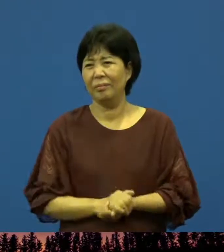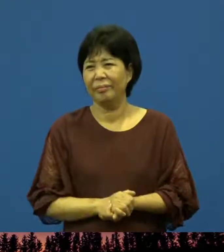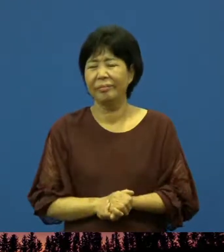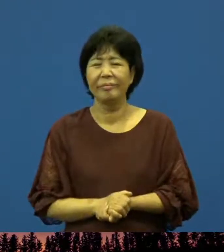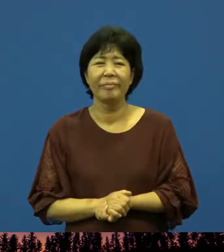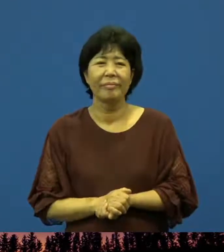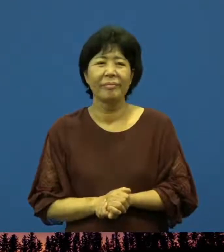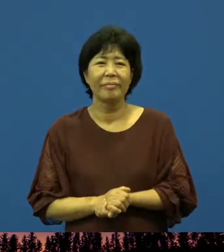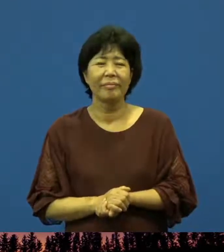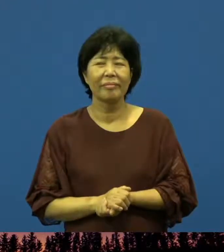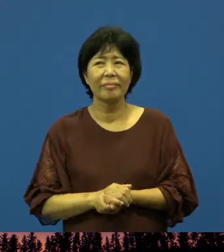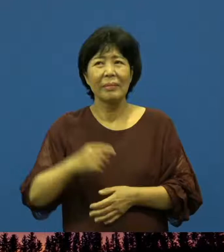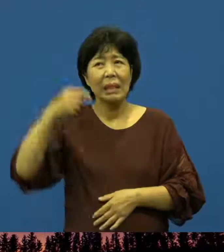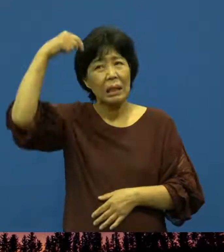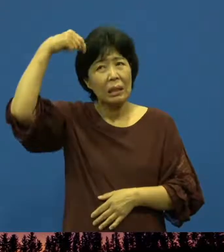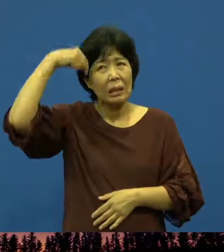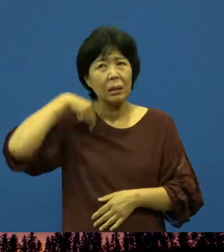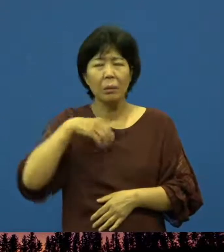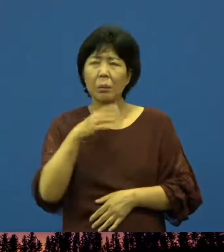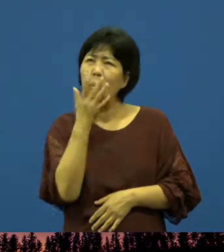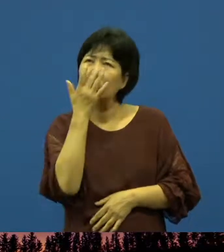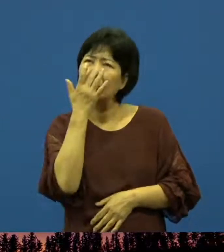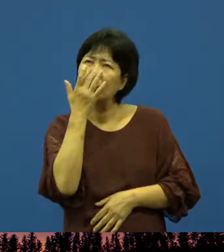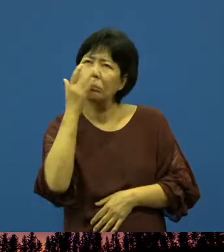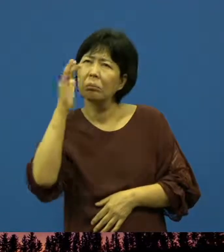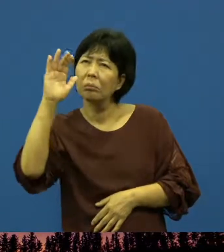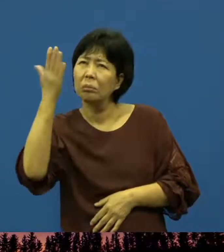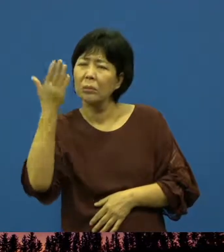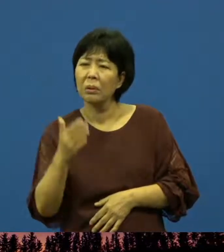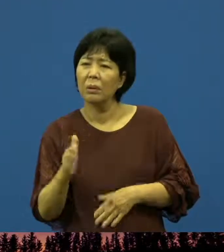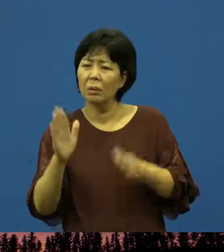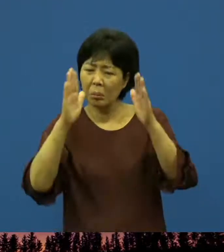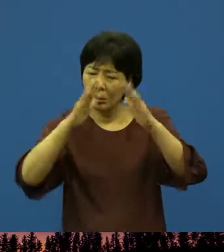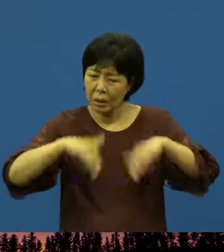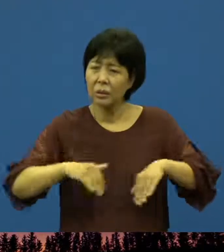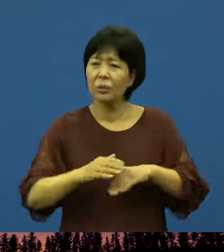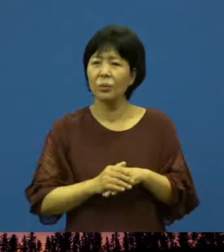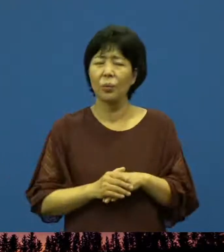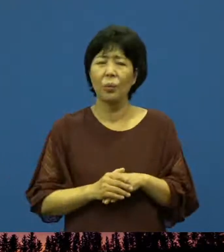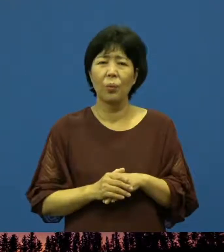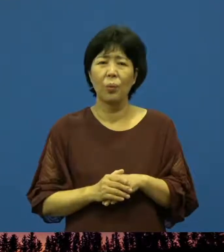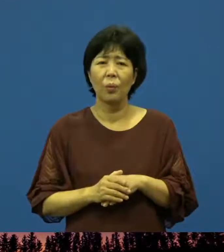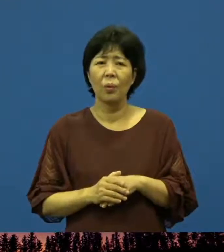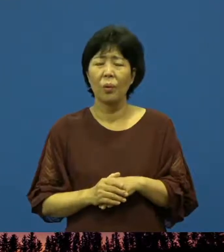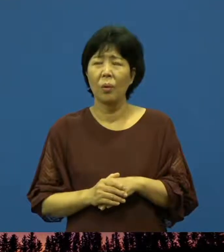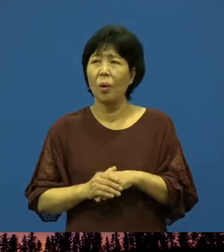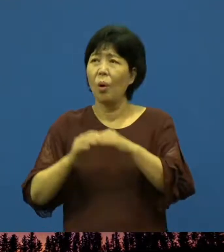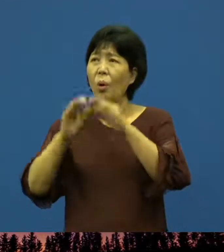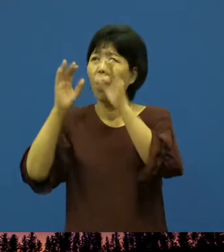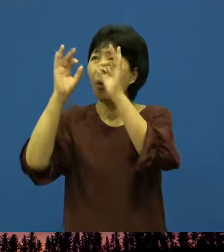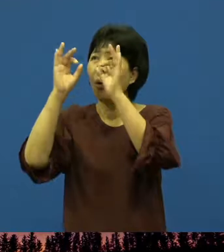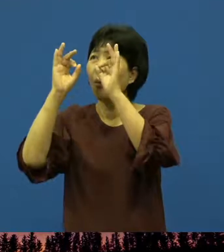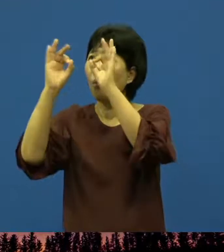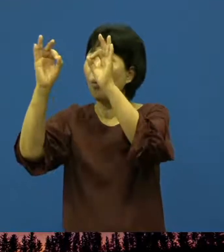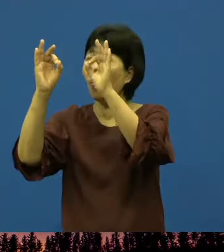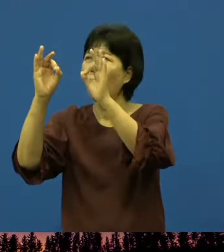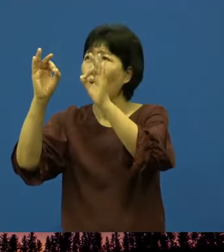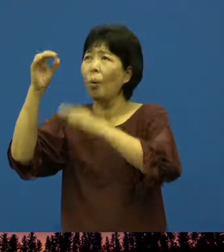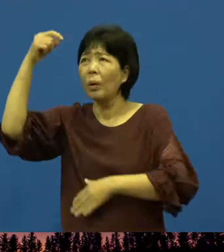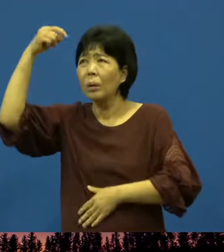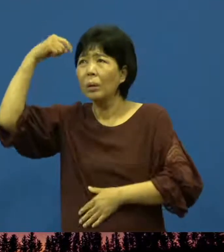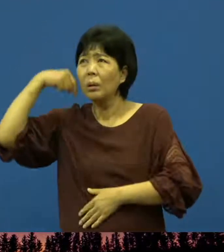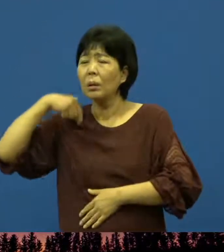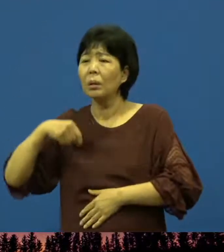그래서 우리의 감각이 무뎌지게 되고 감각이 파손되게 되고 훼손이 되고 정작 보아야 될 것을 보지 못하고 느껴야 될 것을 느끼지